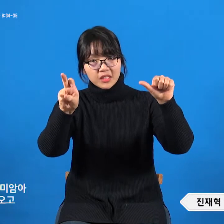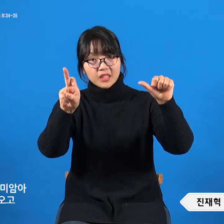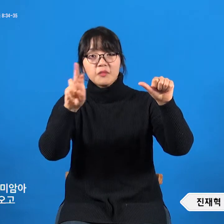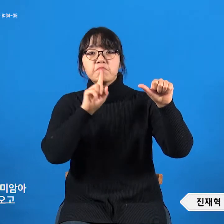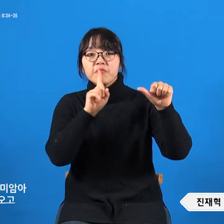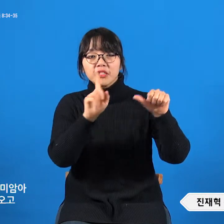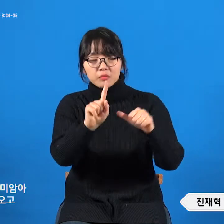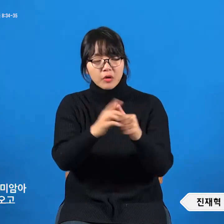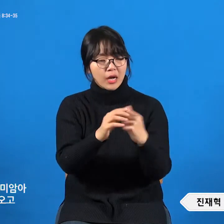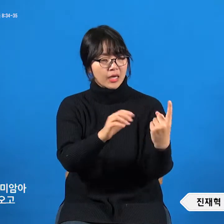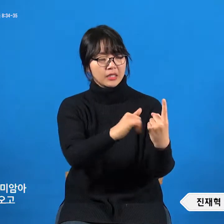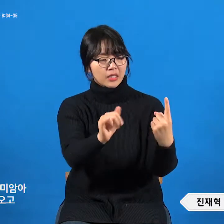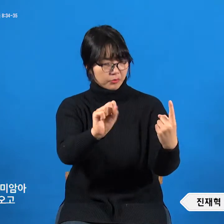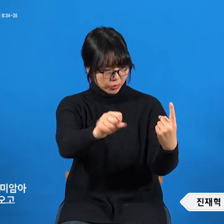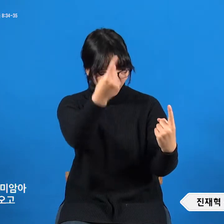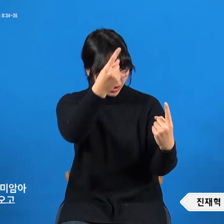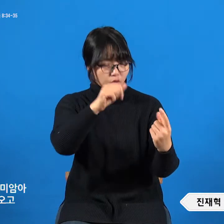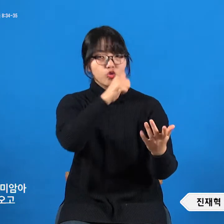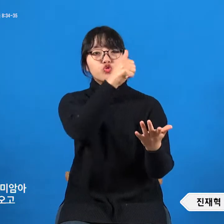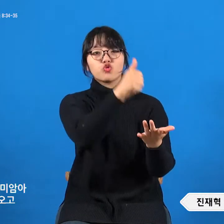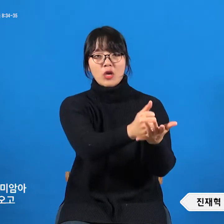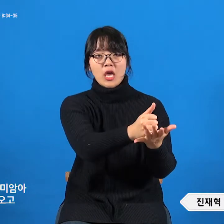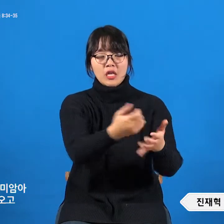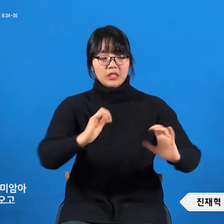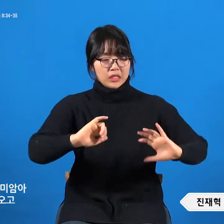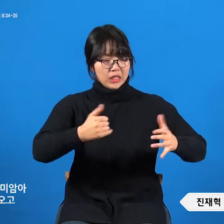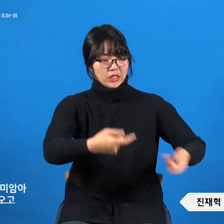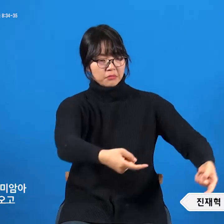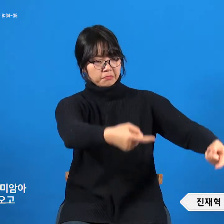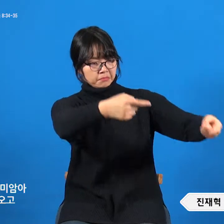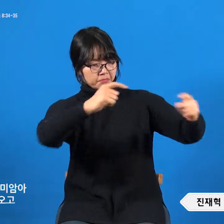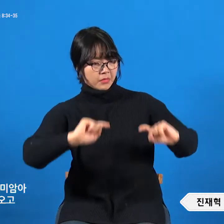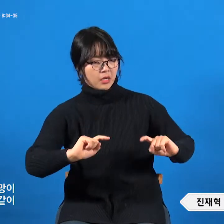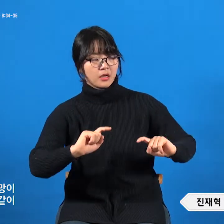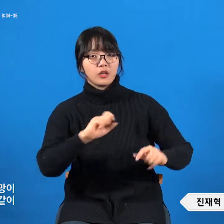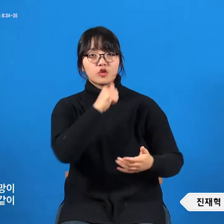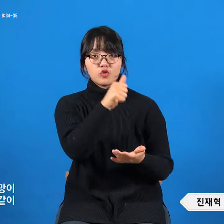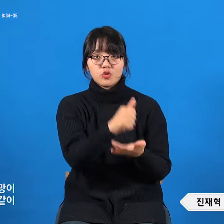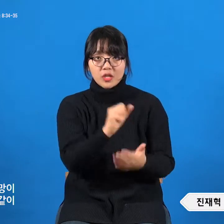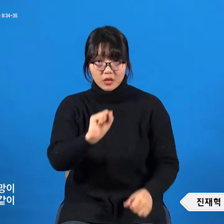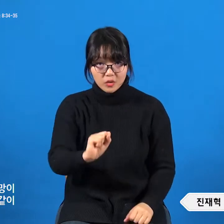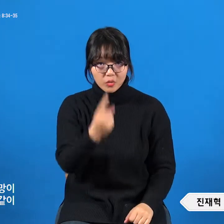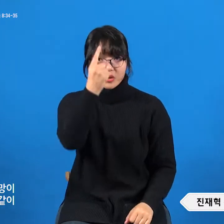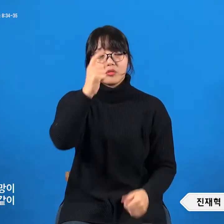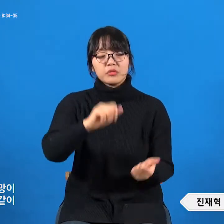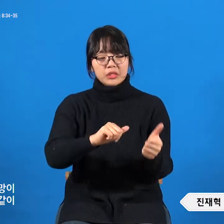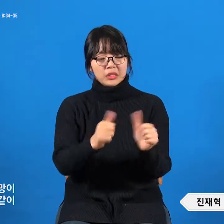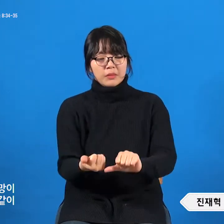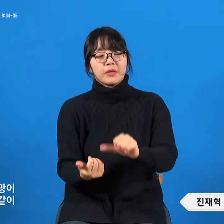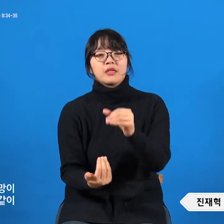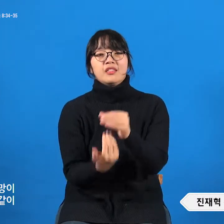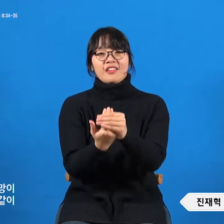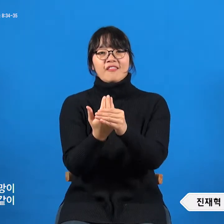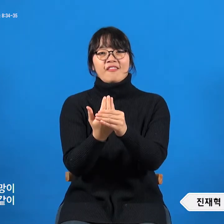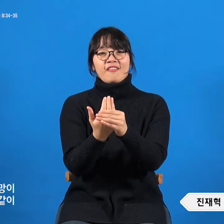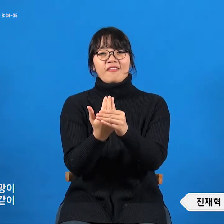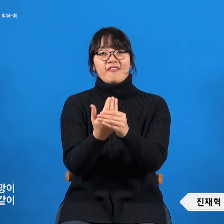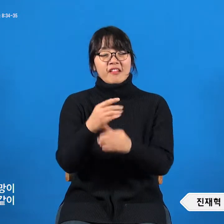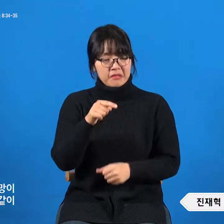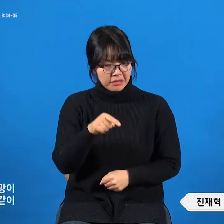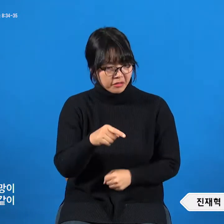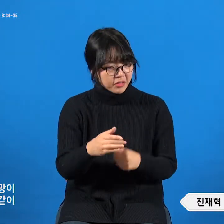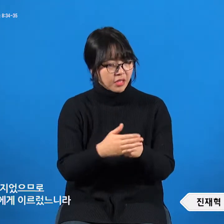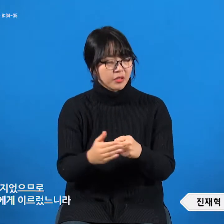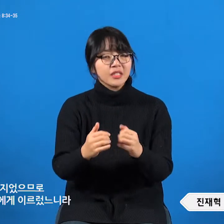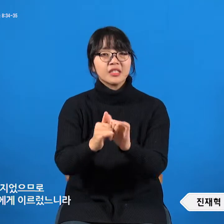말씀합니다. 한 사람으로 말미암아 죄가 세상에 들어오고 죄로 말미암아 사망이 들어왔나니 이와 같이